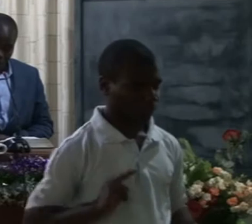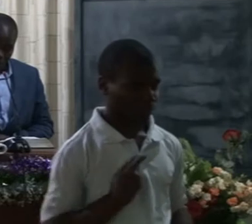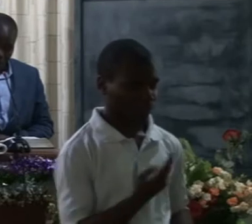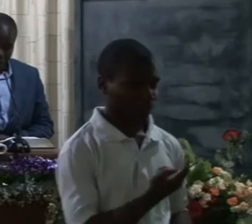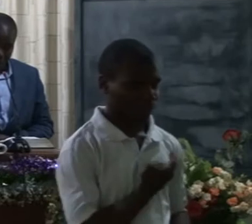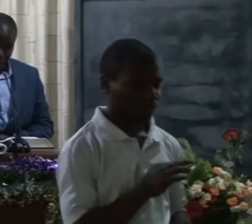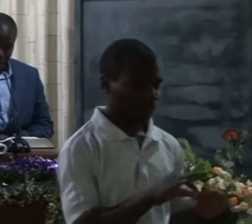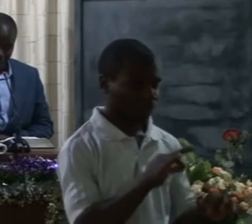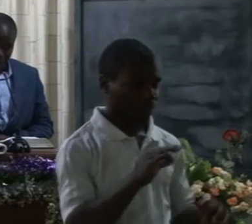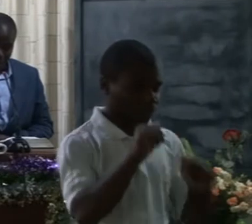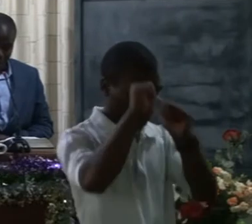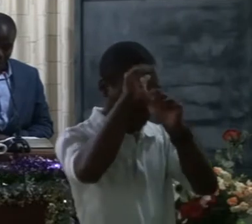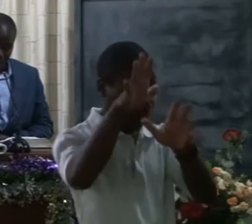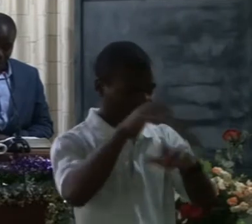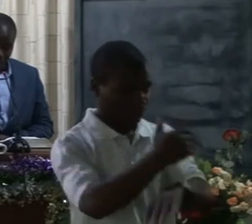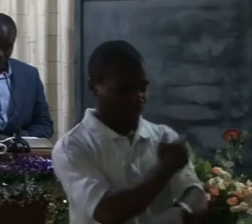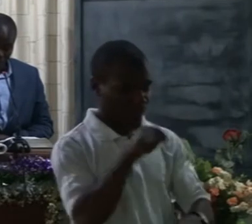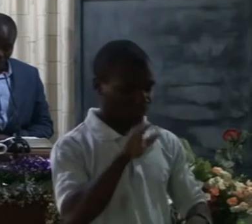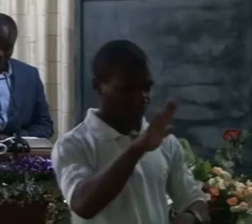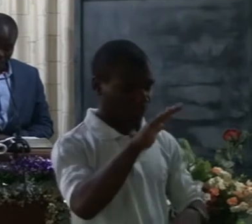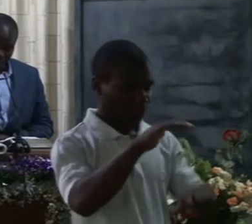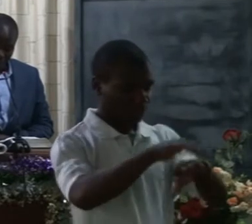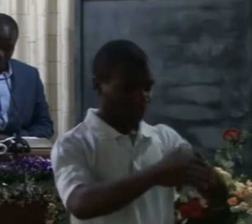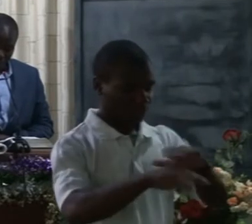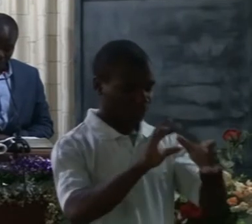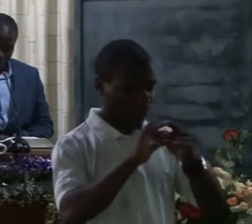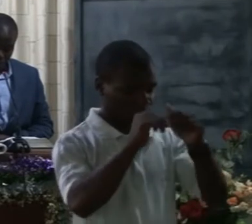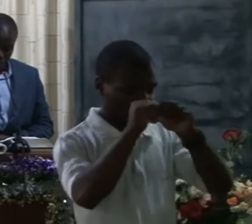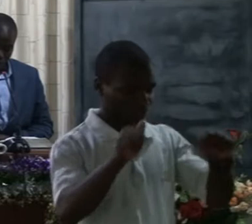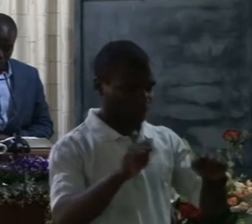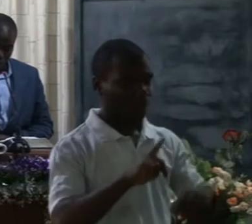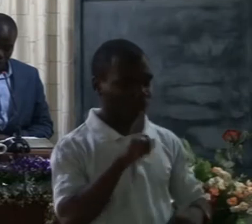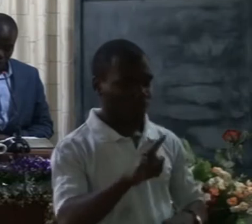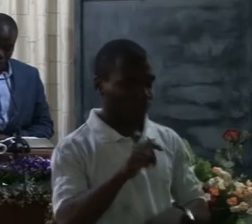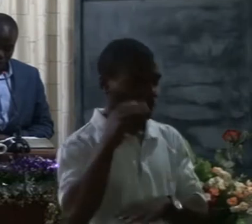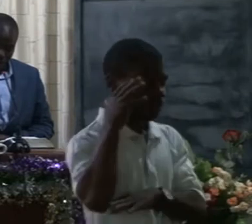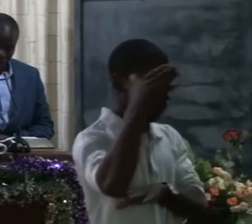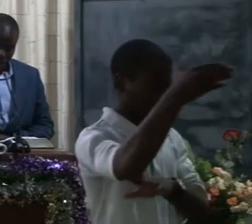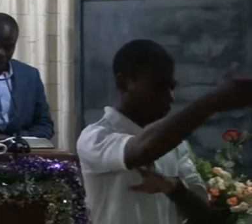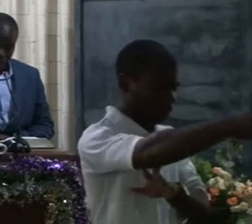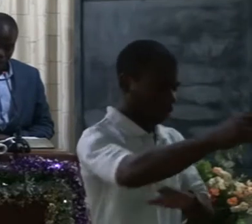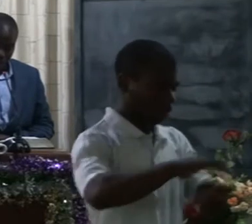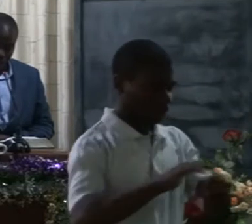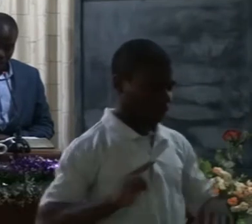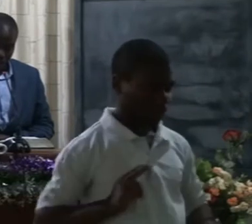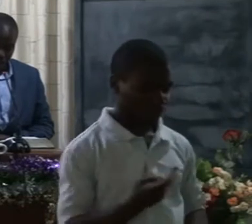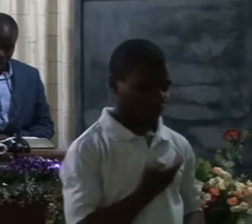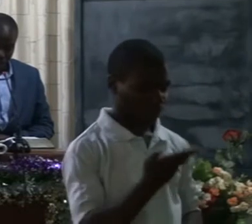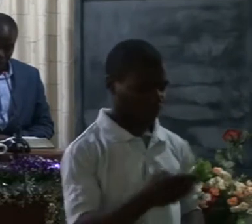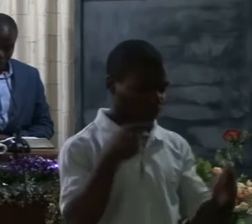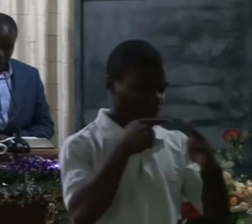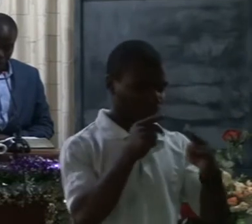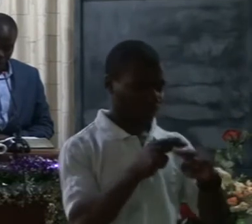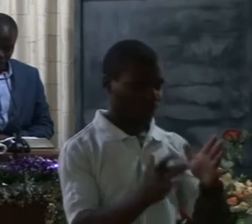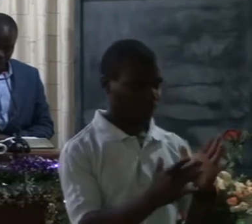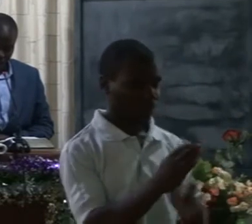agre nos âmes, na mkono wako wa baraka, et que ta main de bénédiction soit tendue sur nous ici, kwa jina la